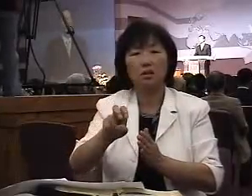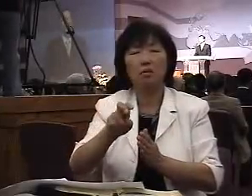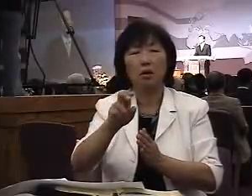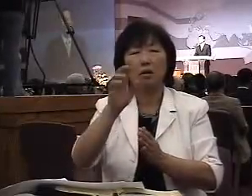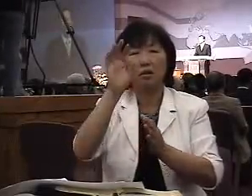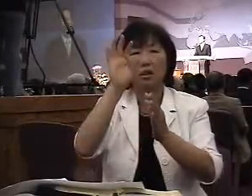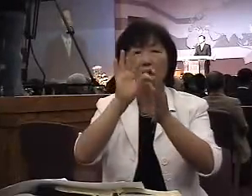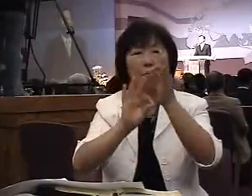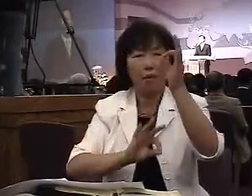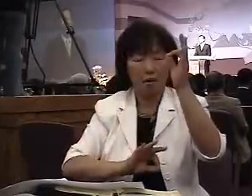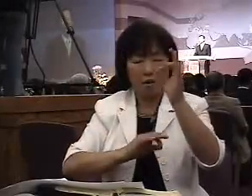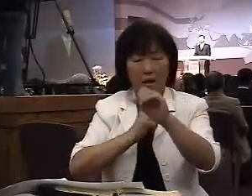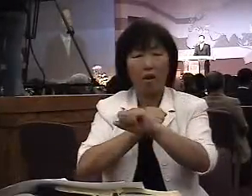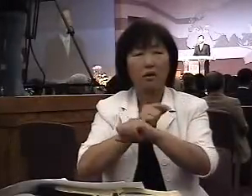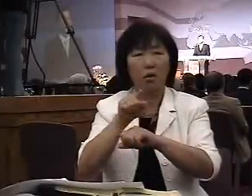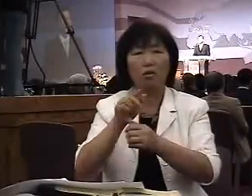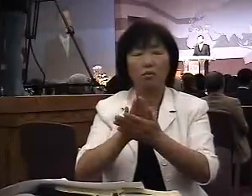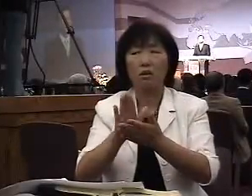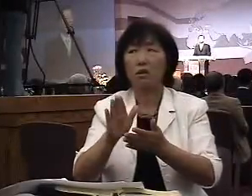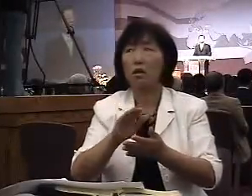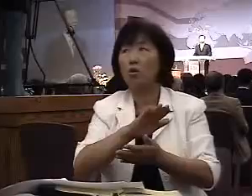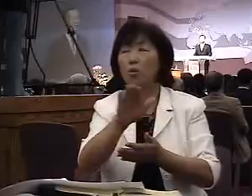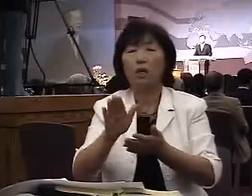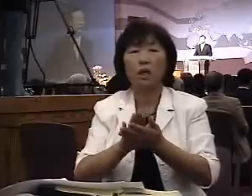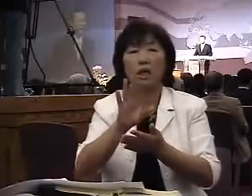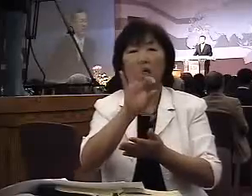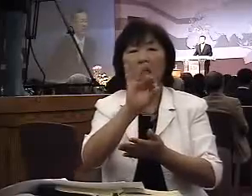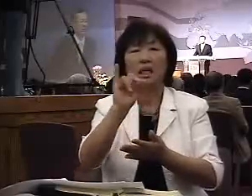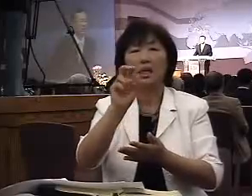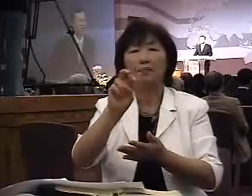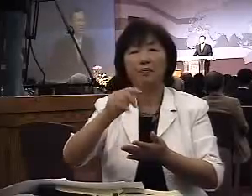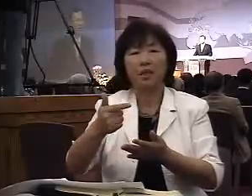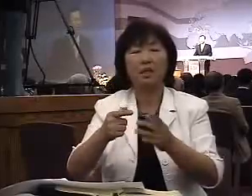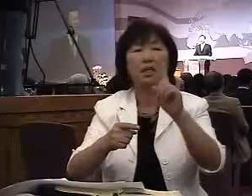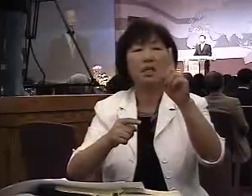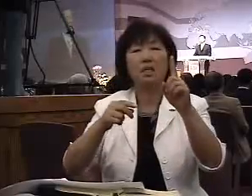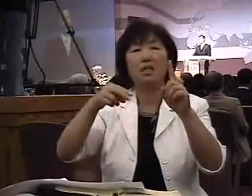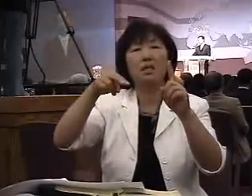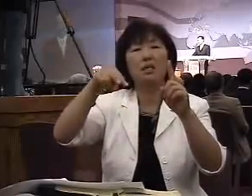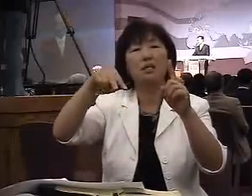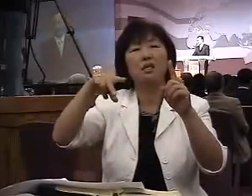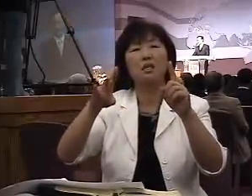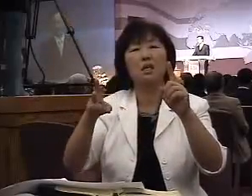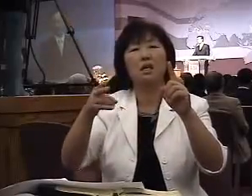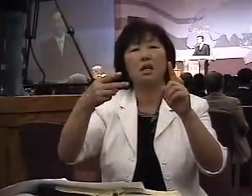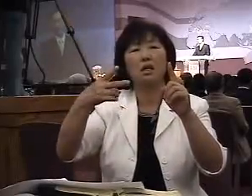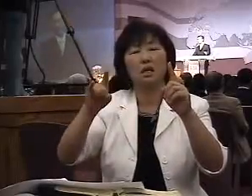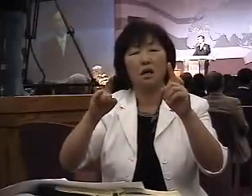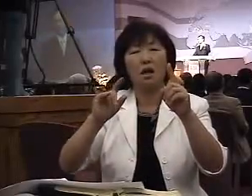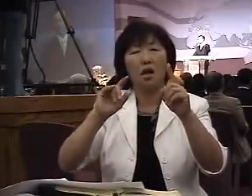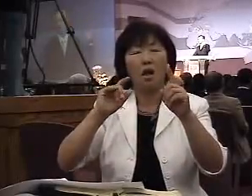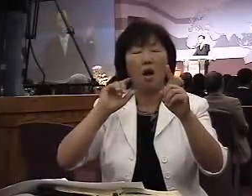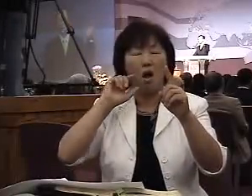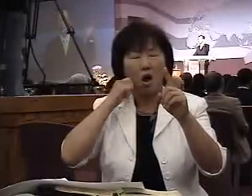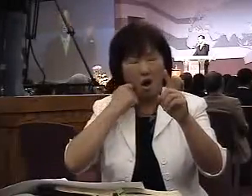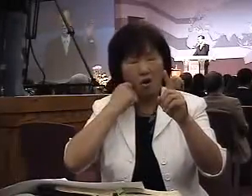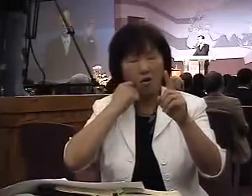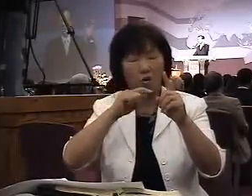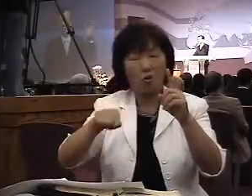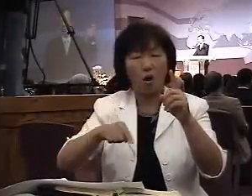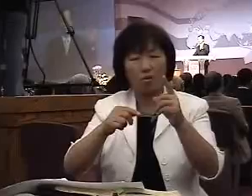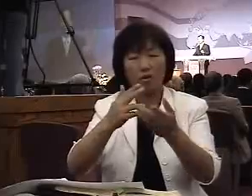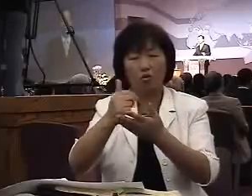것입니다. 우리 이민 1세대들은 정말 하나님을 붙잡고 어려운 가운데